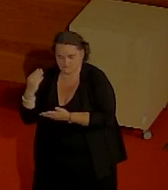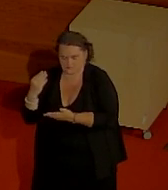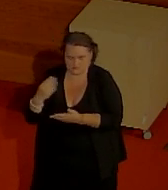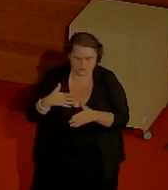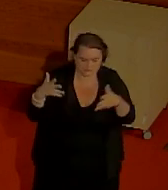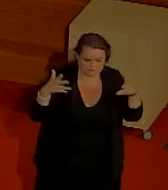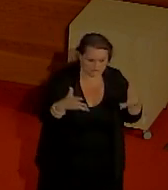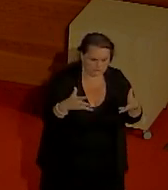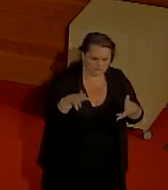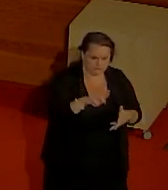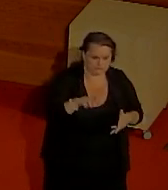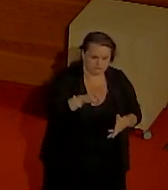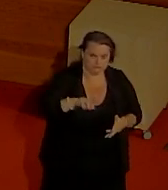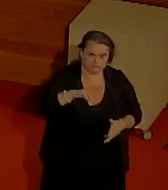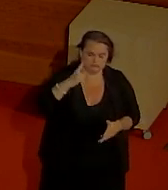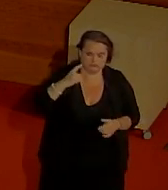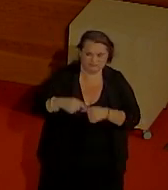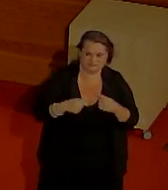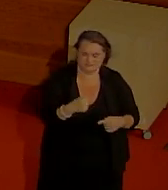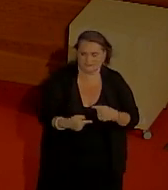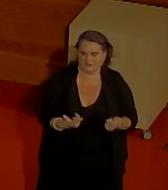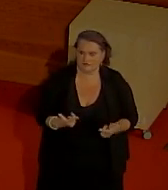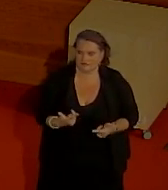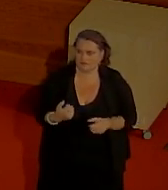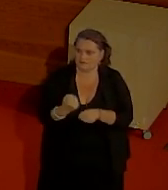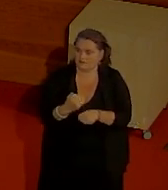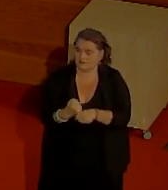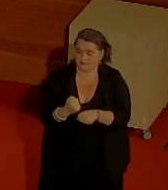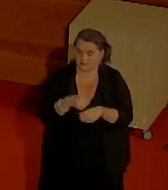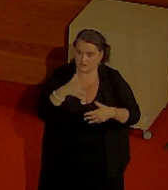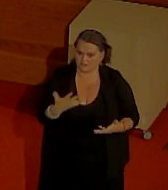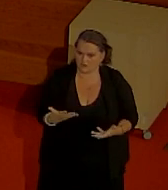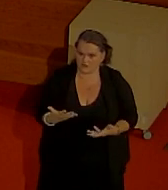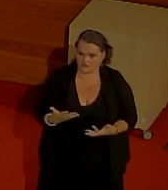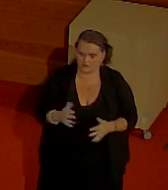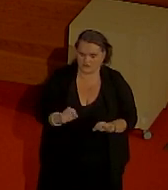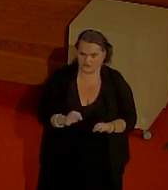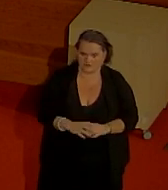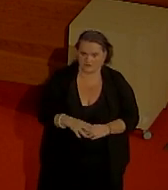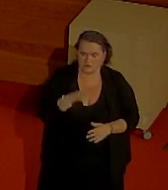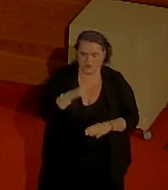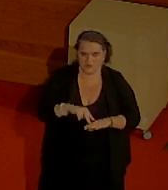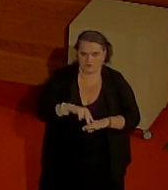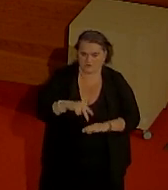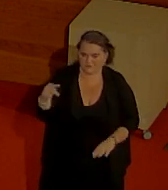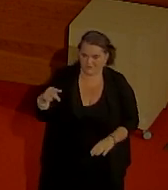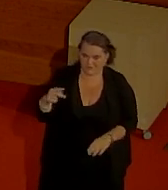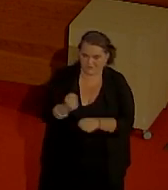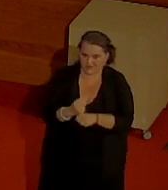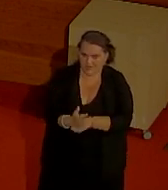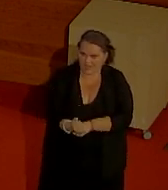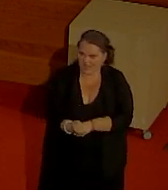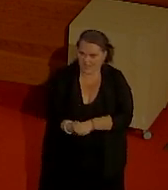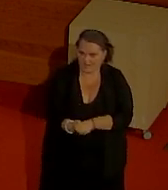rutina que es muy habitual encontrar especialmente en los trabajos contemporáneos mediados por tecnología esos trabajos que